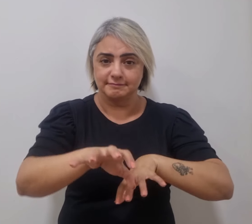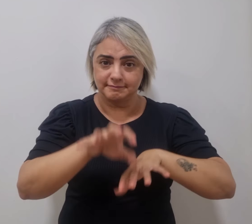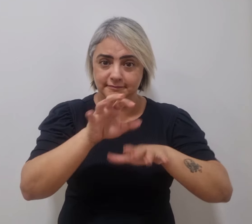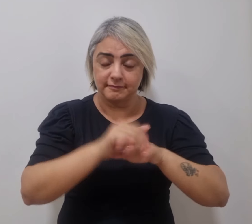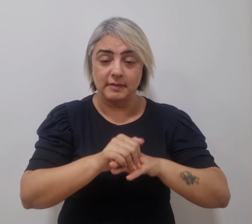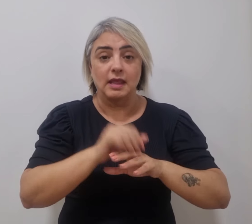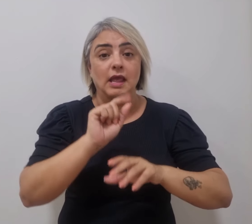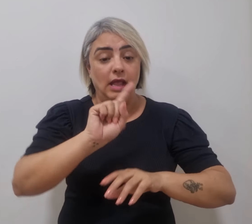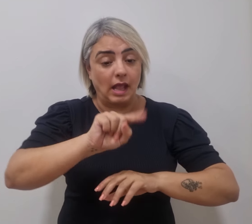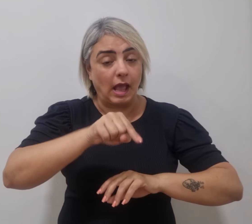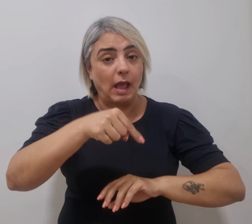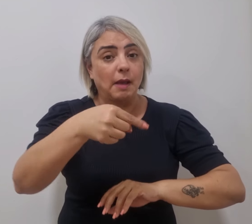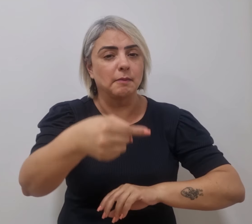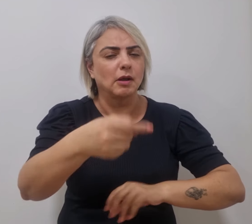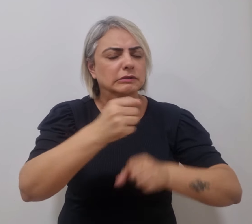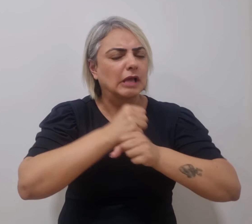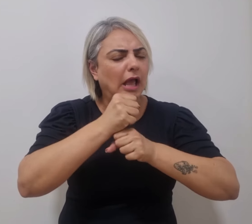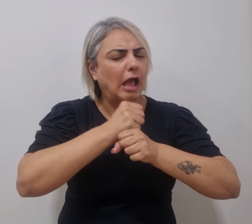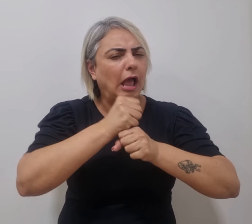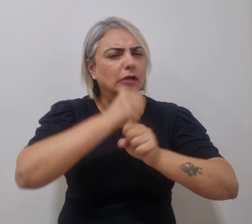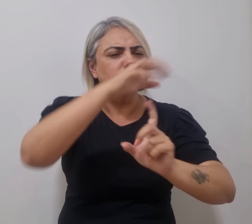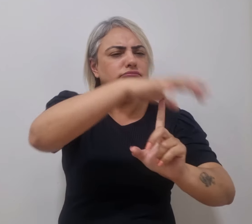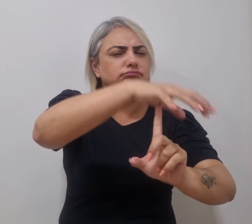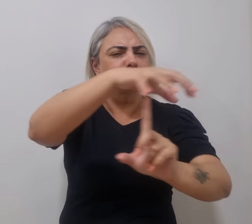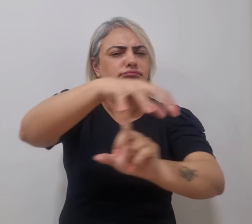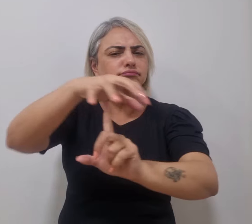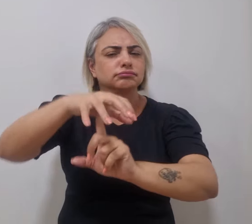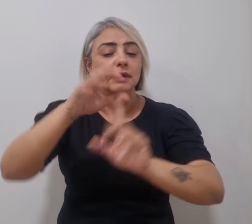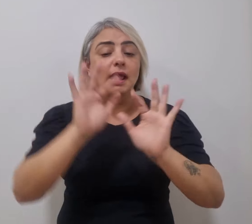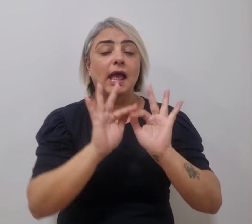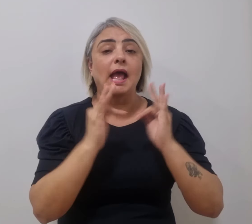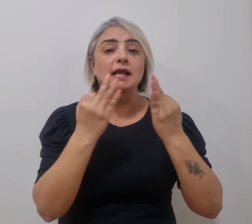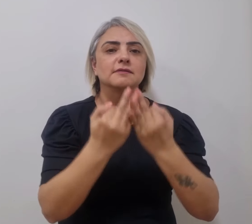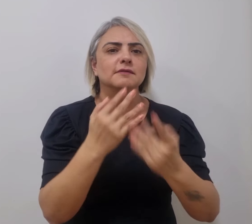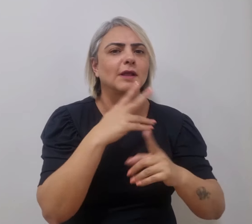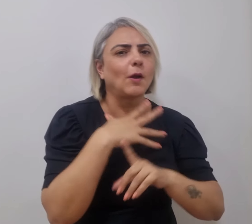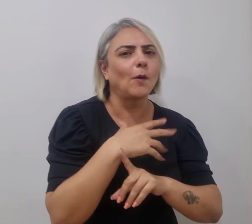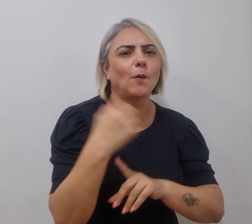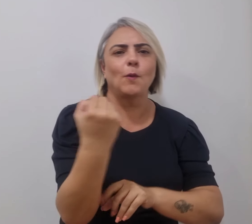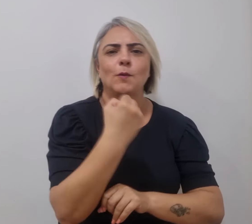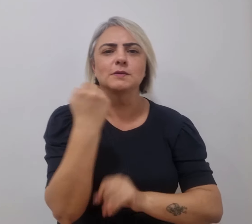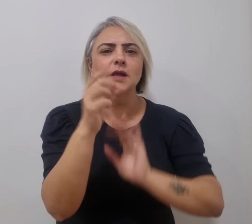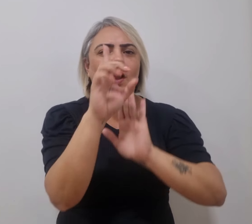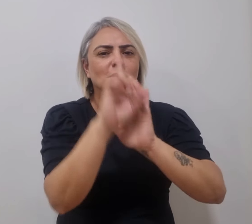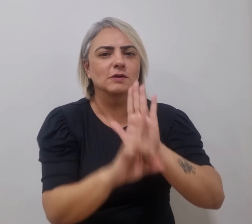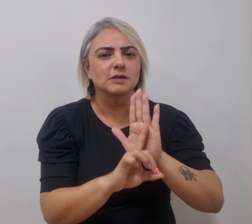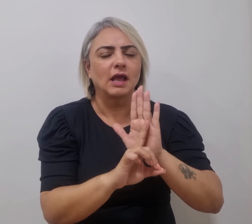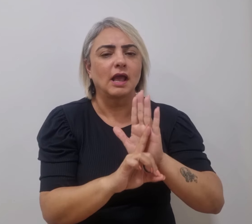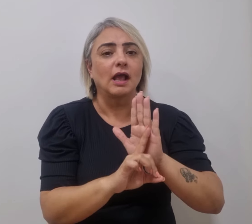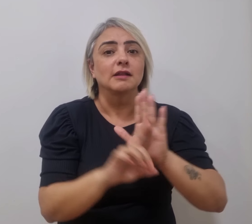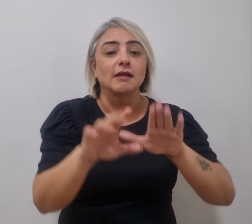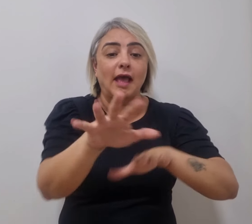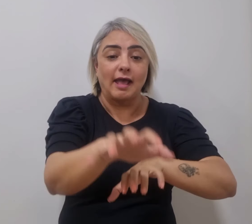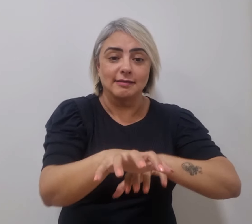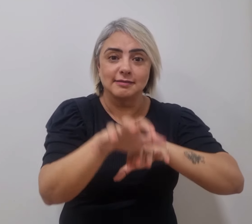Após anos acampadas, as famílias conquistaram o direito à terra e também à